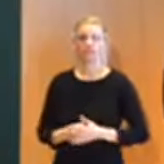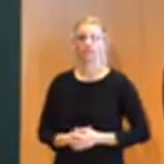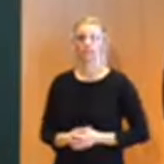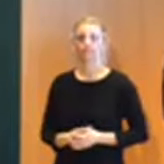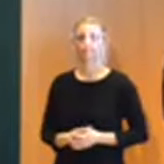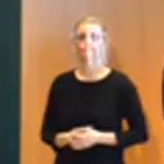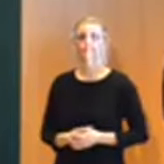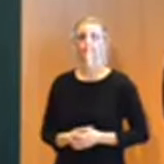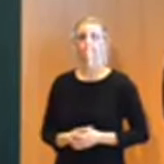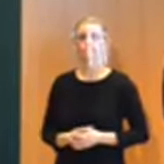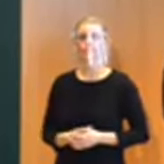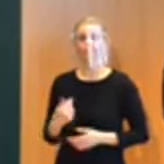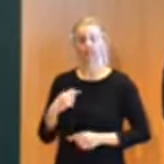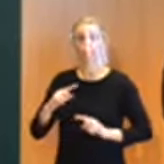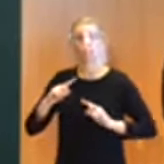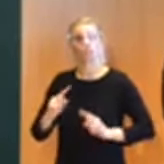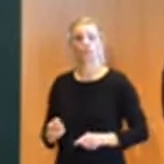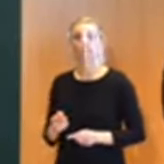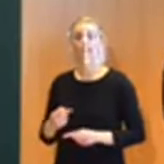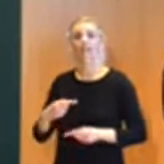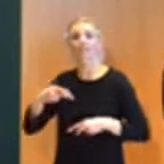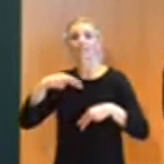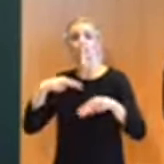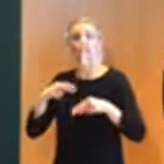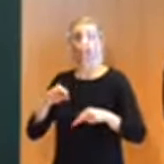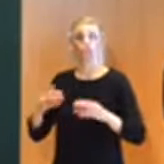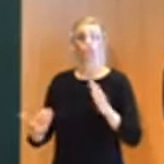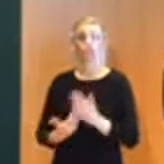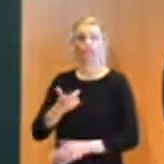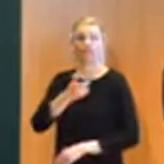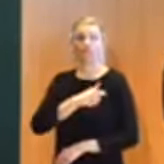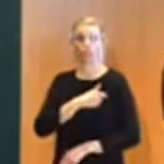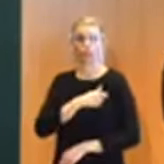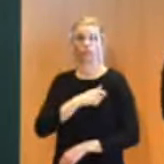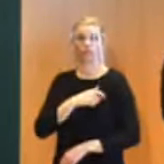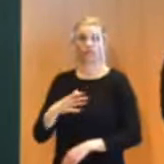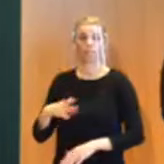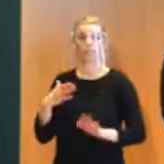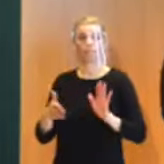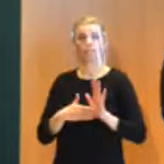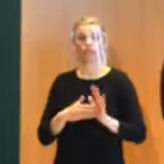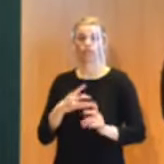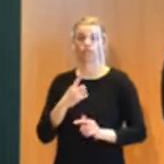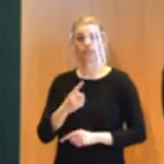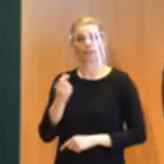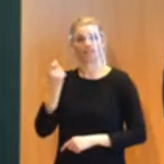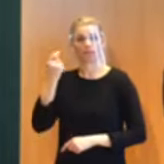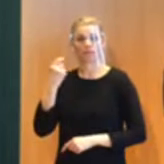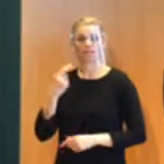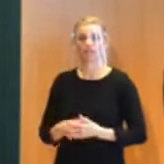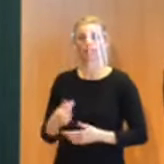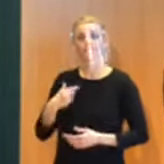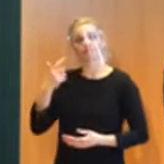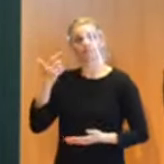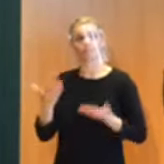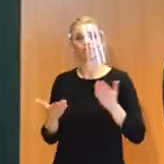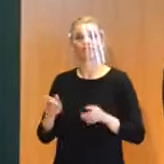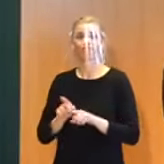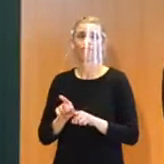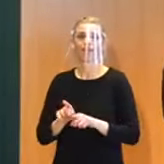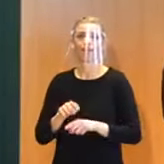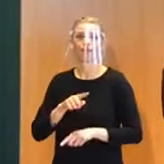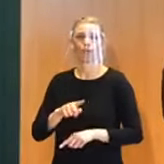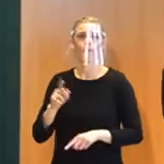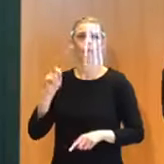Budeme však musieť diskutovať o novej funkcii, ktorú si Igor Matovič vymyslel. Považujem to za čistý